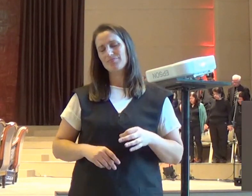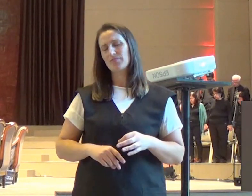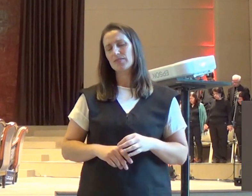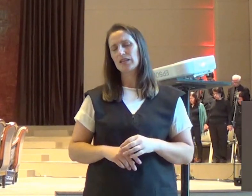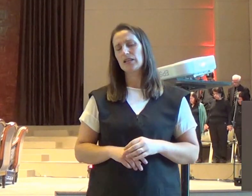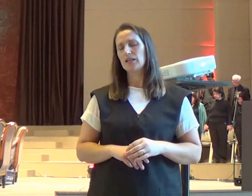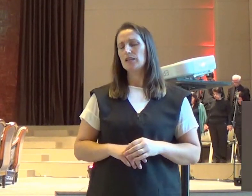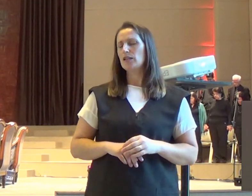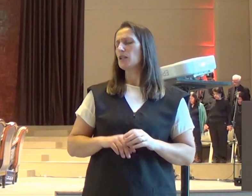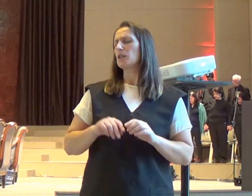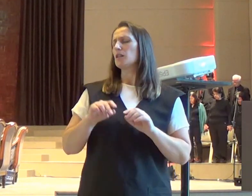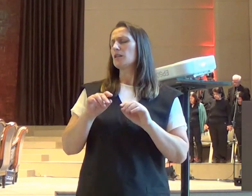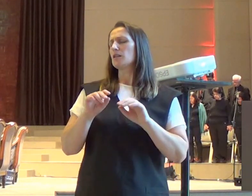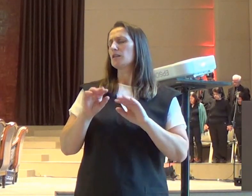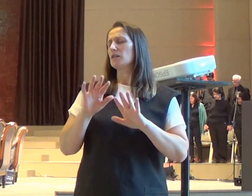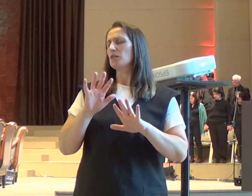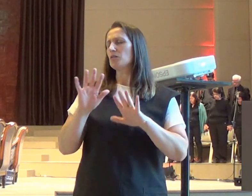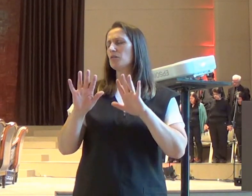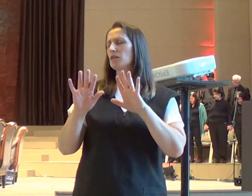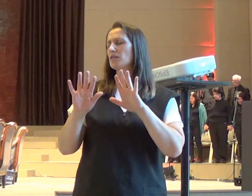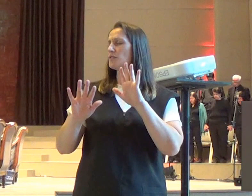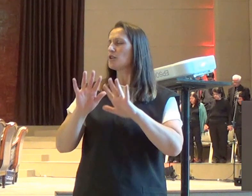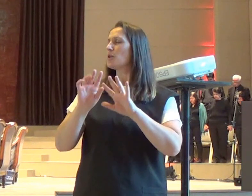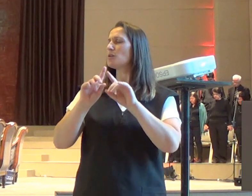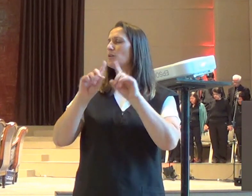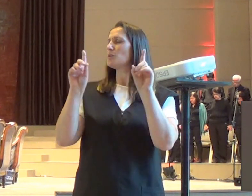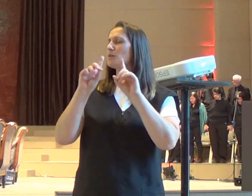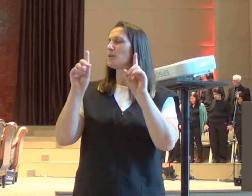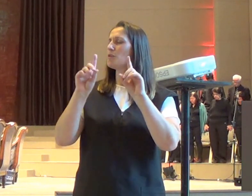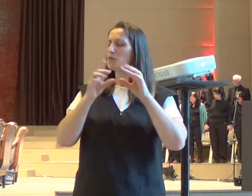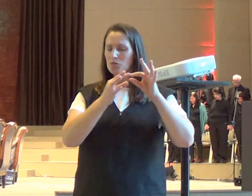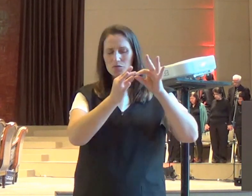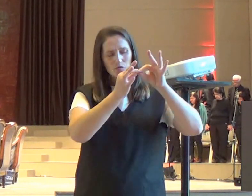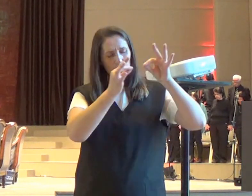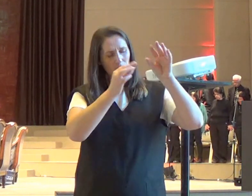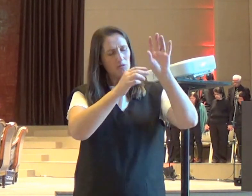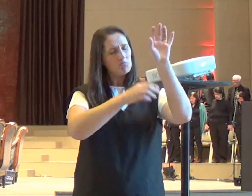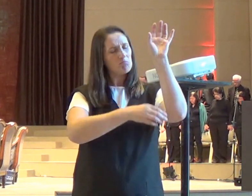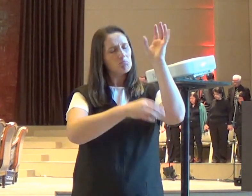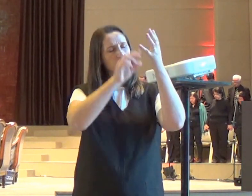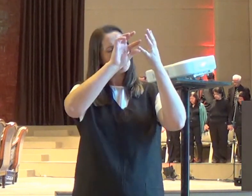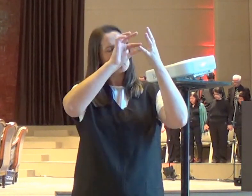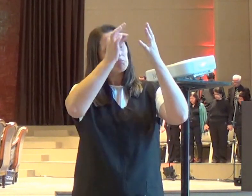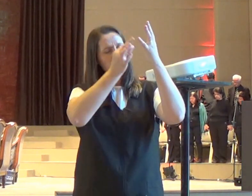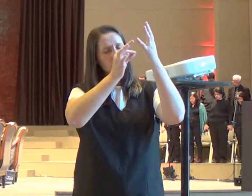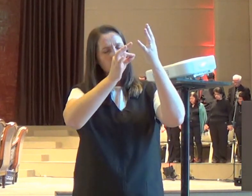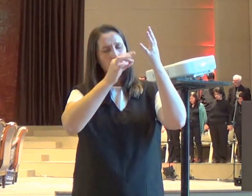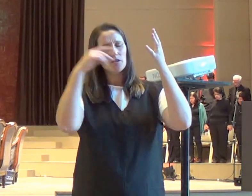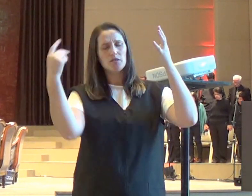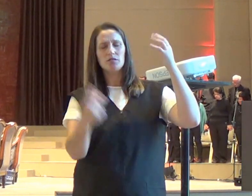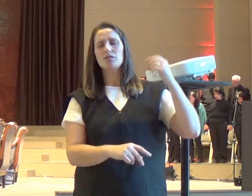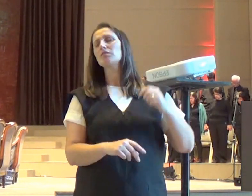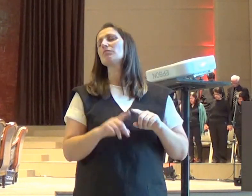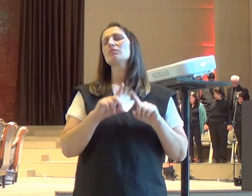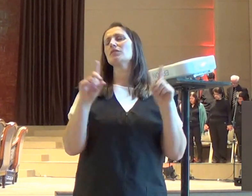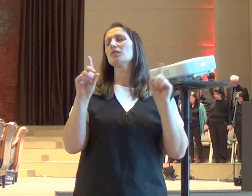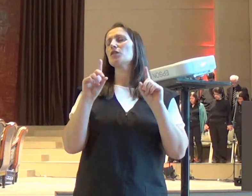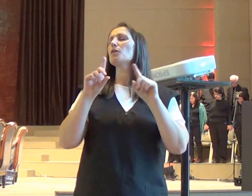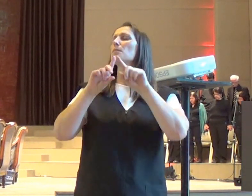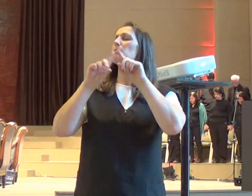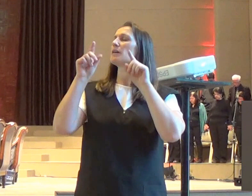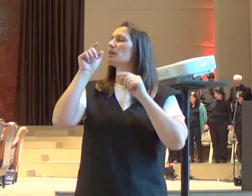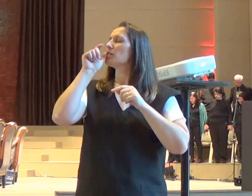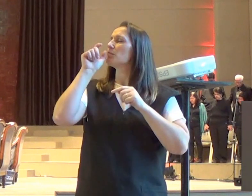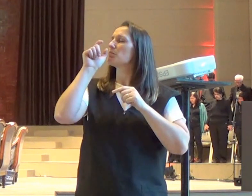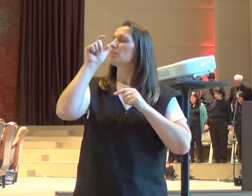mais com a varinha no passado assim foi com os filhos pequenos mas quem sabe senhor com as palavras